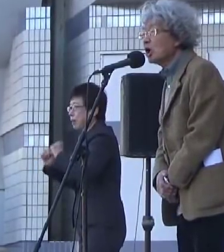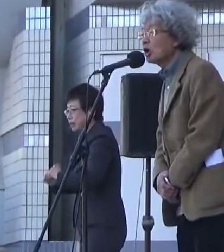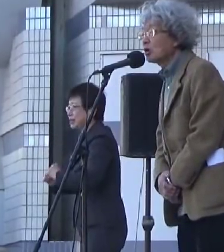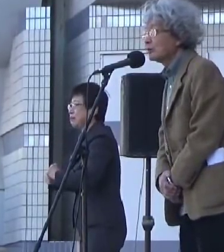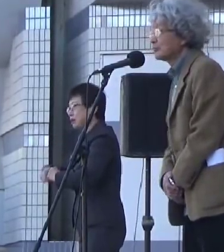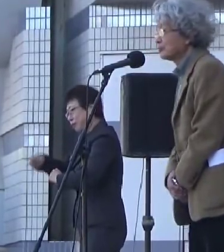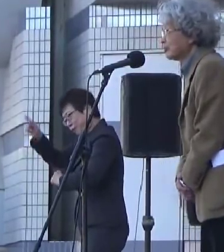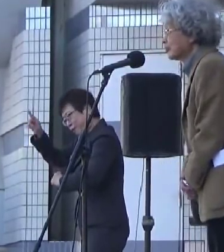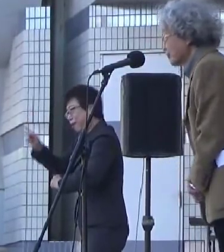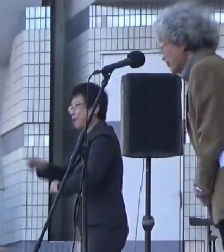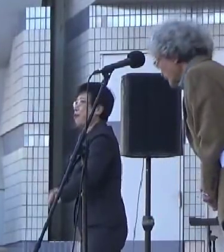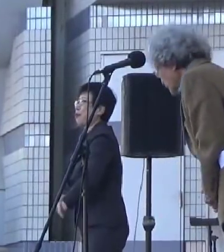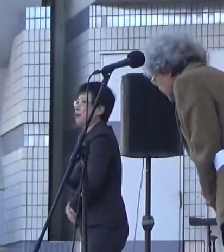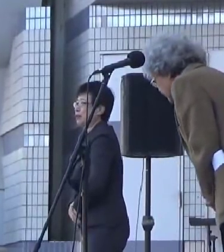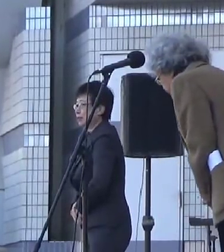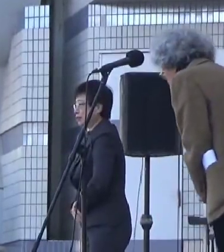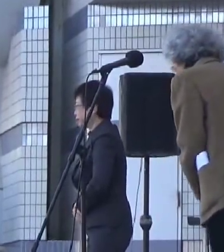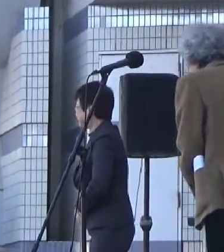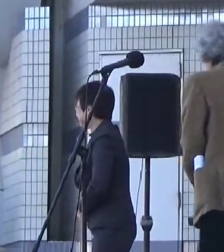張っていきましょう。